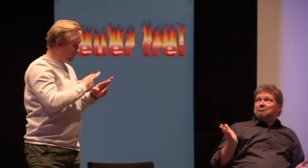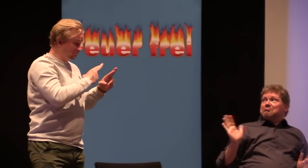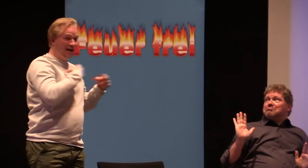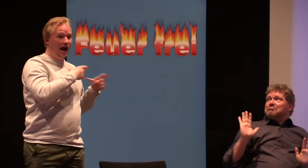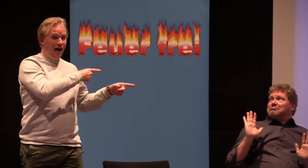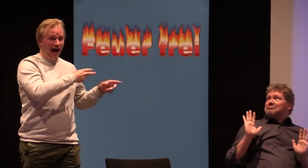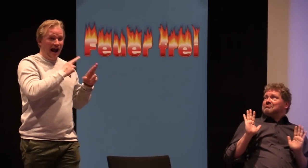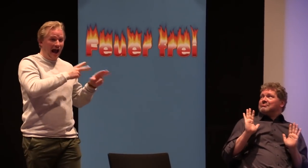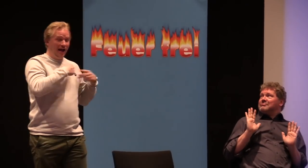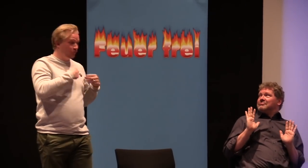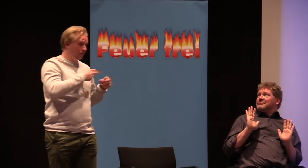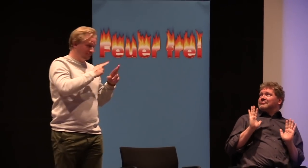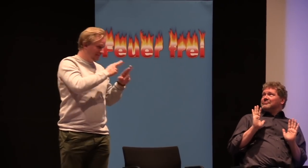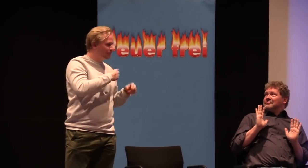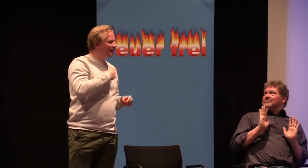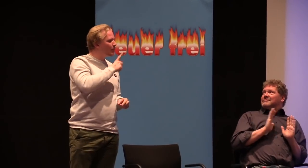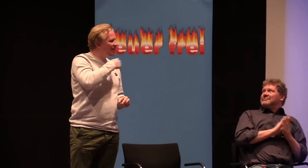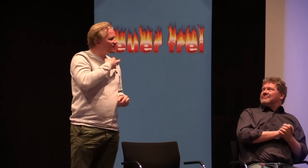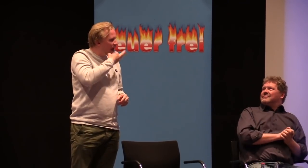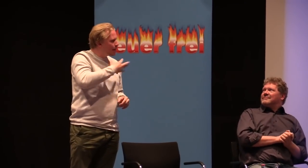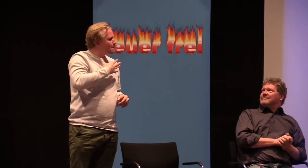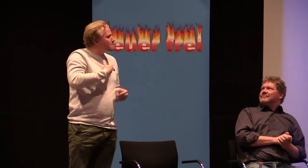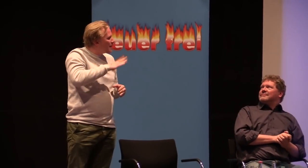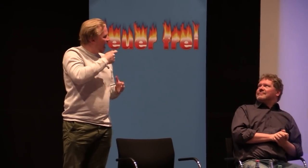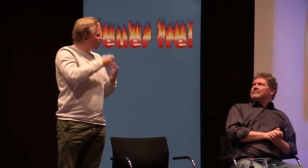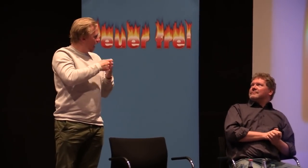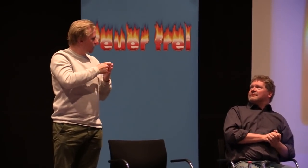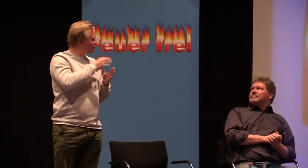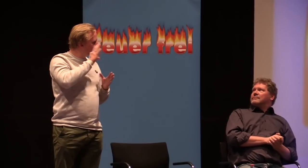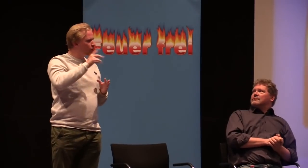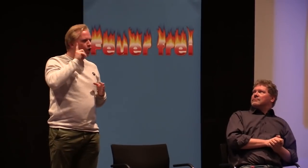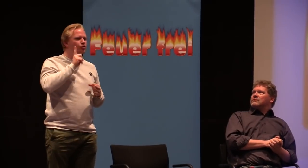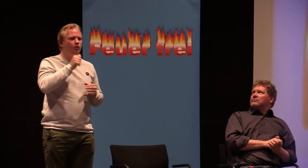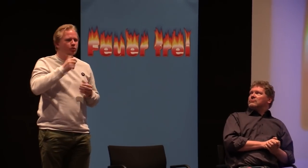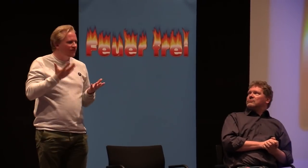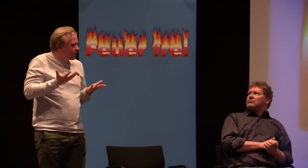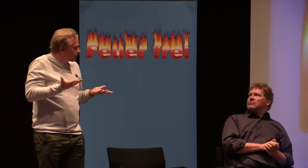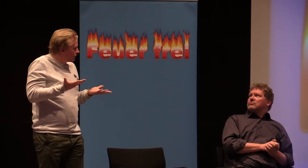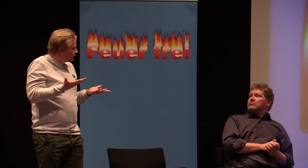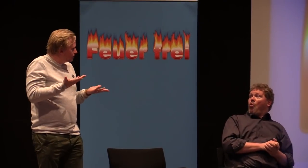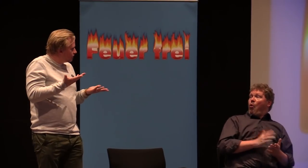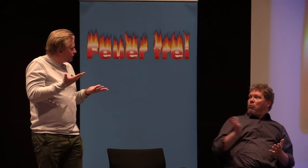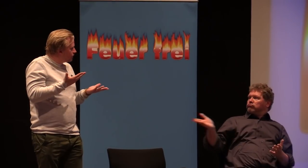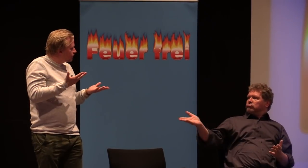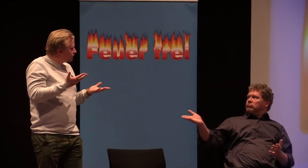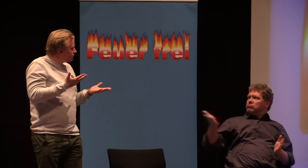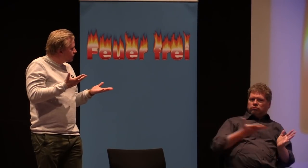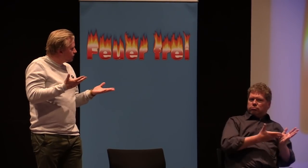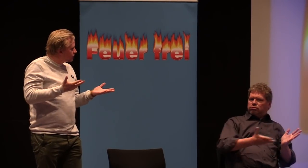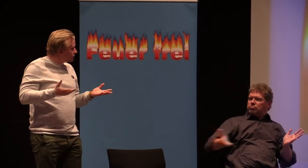Ja, nur noch ganz kurz. Ja, ganz kurz. Es war jetzt keine richtige Antwort auf eine Frage. Von daher nochmal,